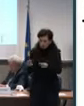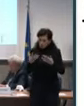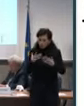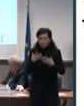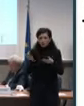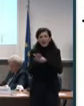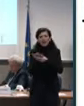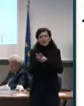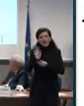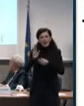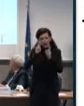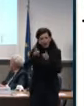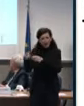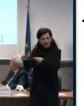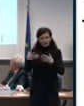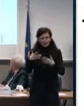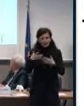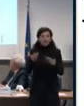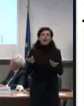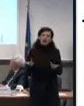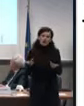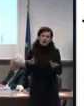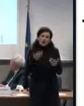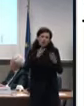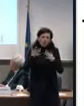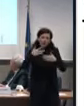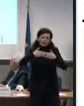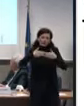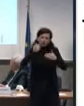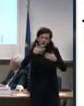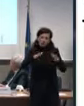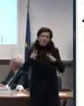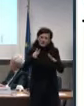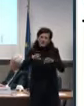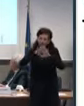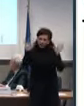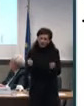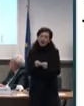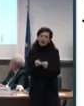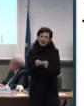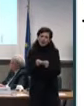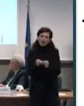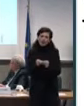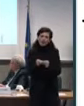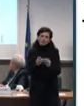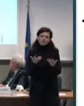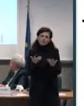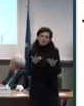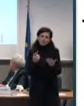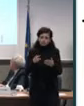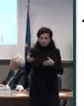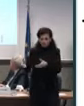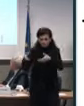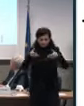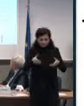essendo ormai un numero molto consistente che quasi vicino a migliaia e evidente che rappresentano sono un campione rappresentativo